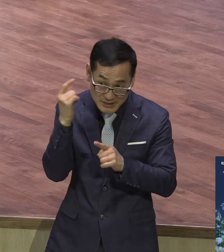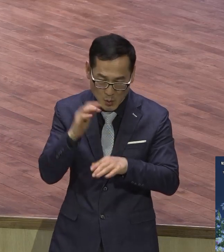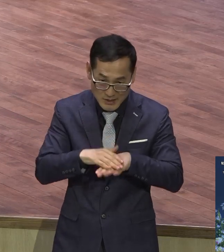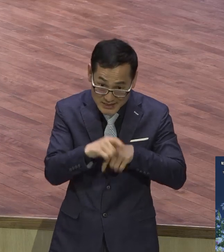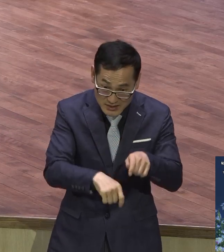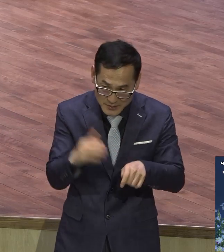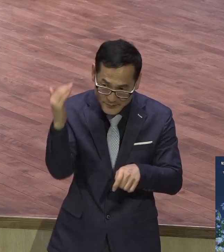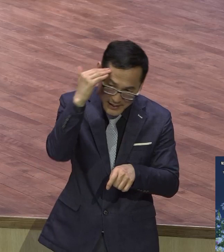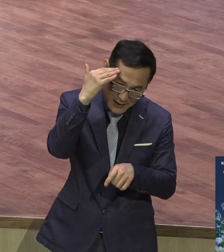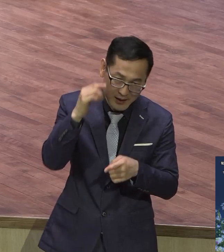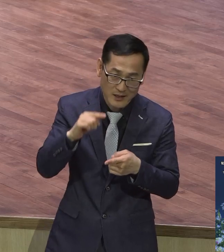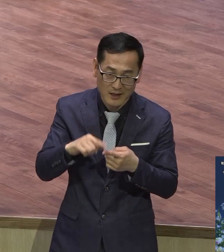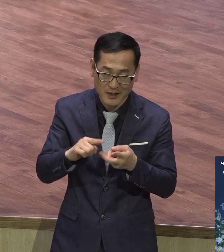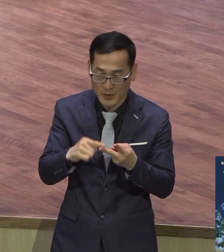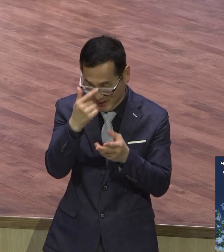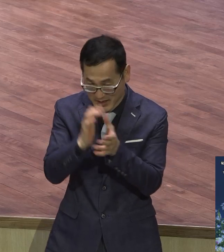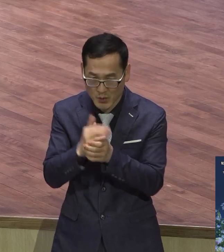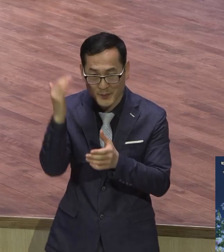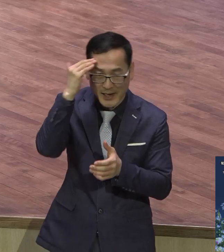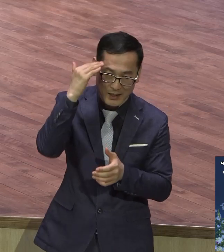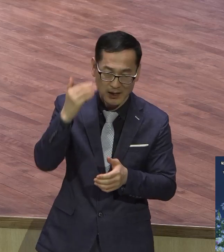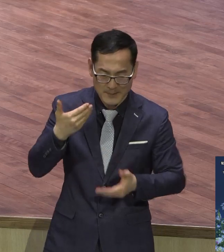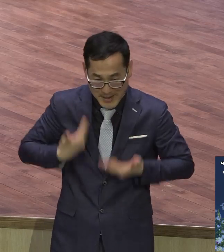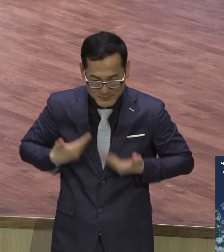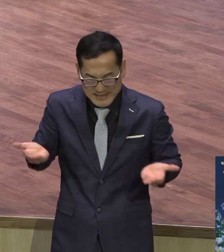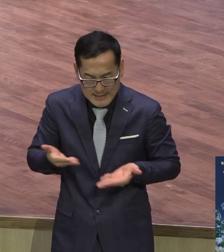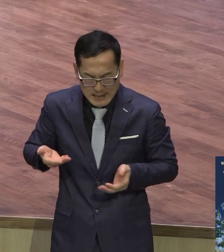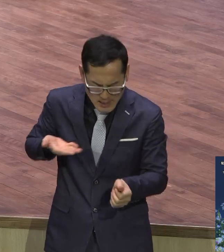기도를 못하게 바쁘게 만들어가지고